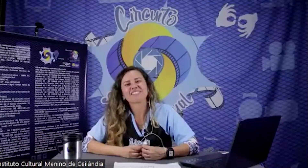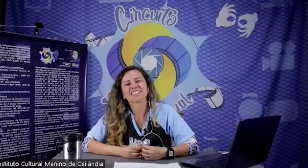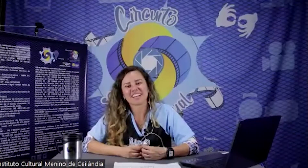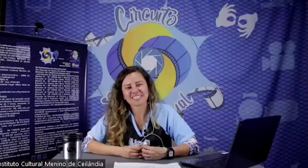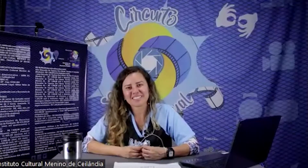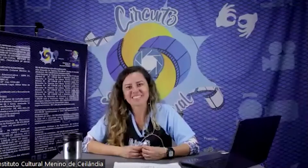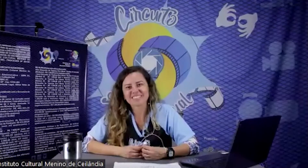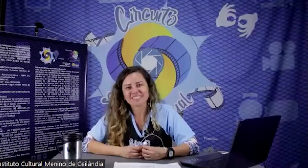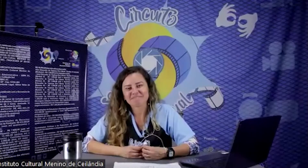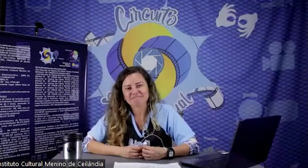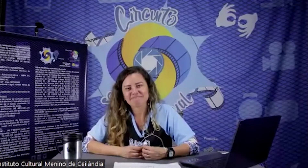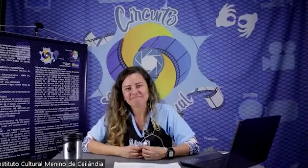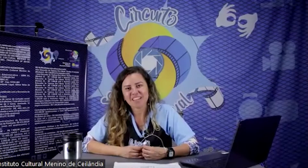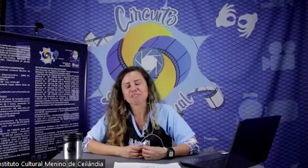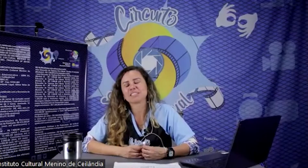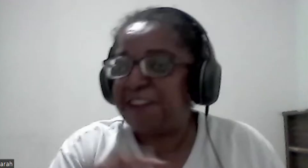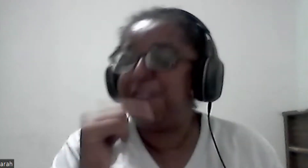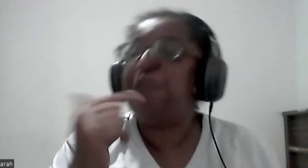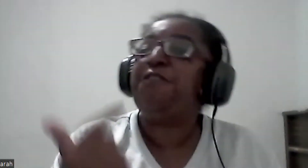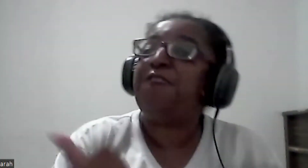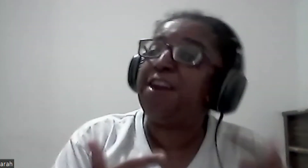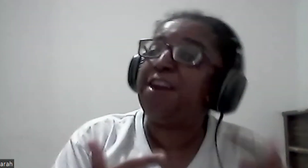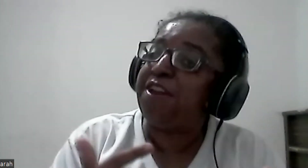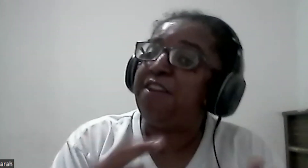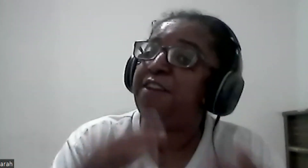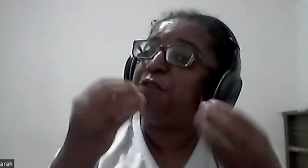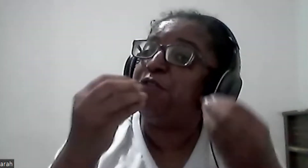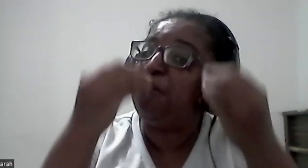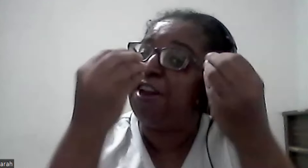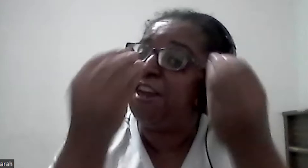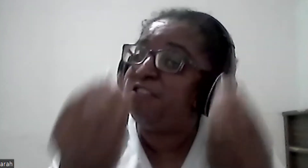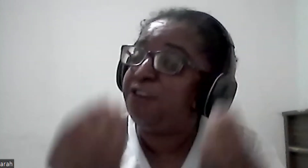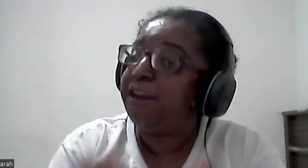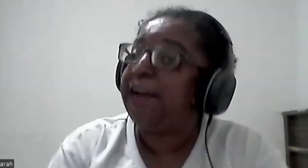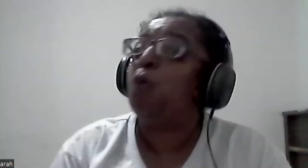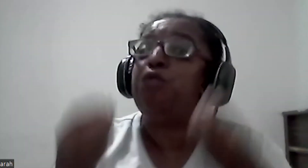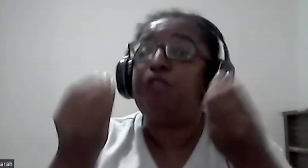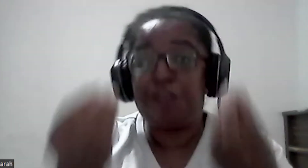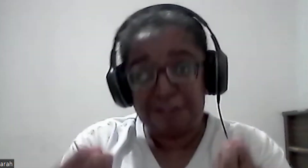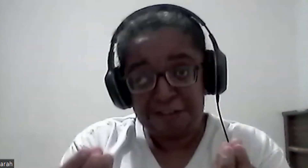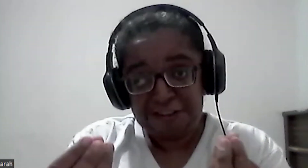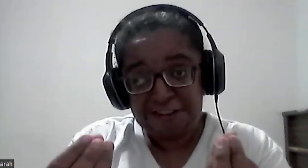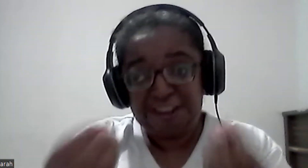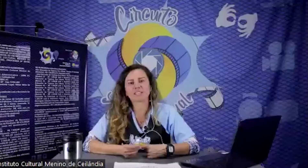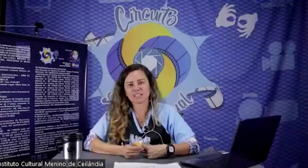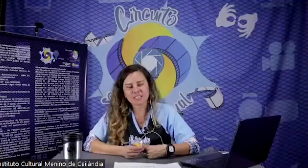processo é uma aprendizagem. Com certeza, se não tivesse acontecido, você não teria este olhar hoje. Com certeza. Olhar